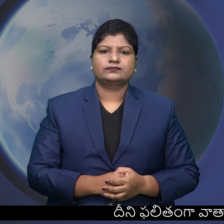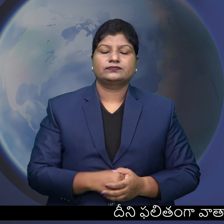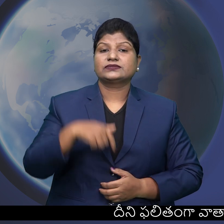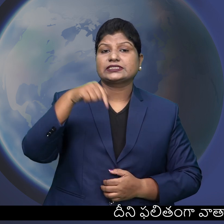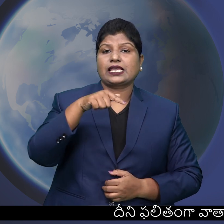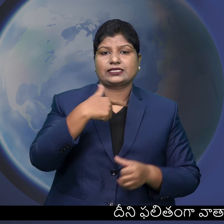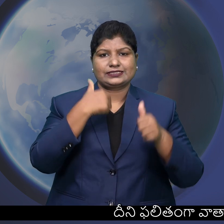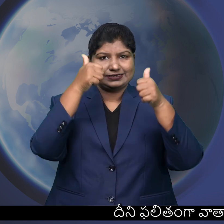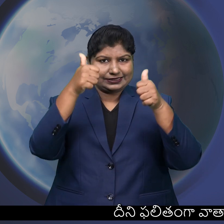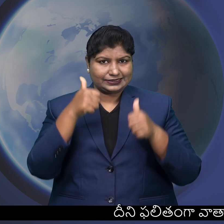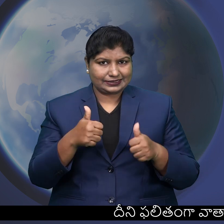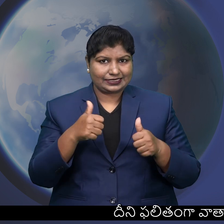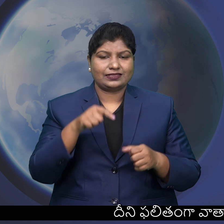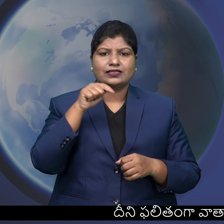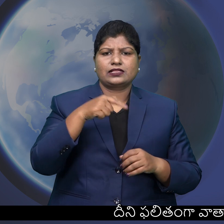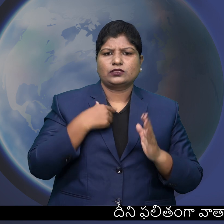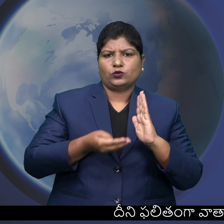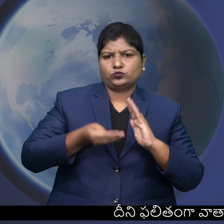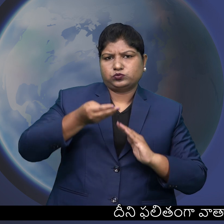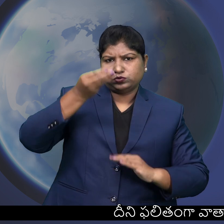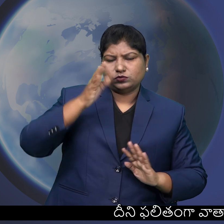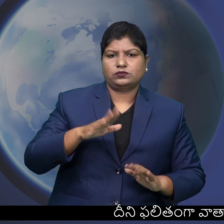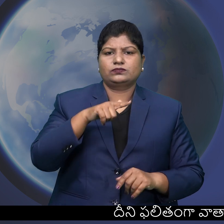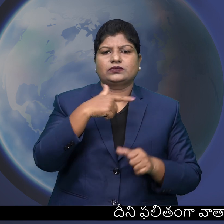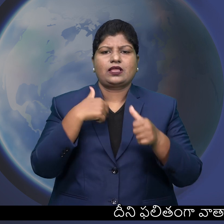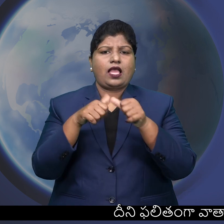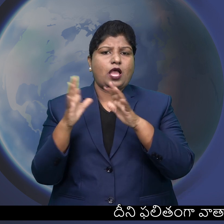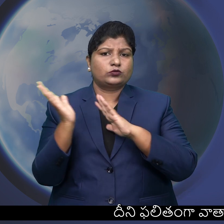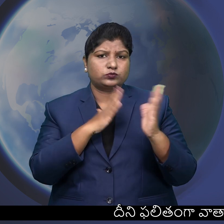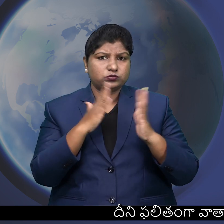దీని ఫలితంగా వాతావరణ ఉష్ణోగ్రత పెరుగుతుంది